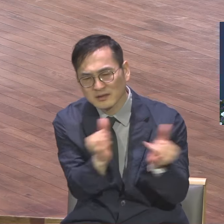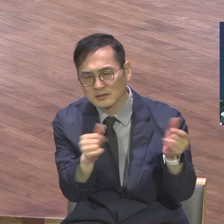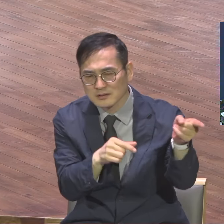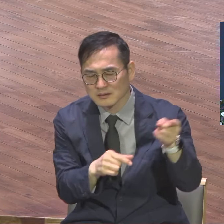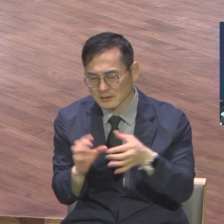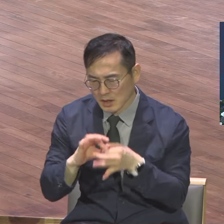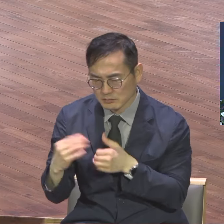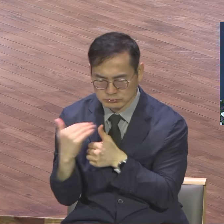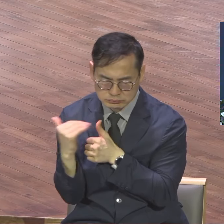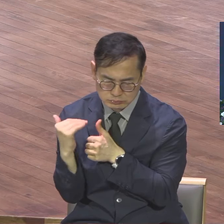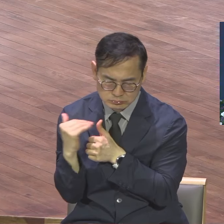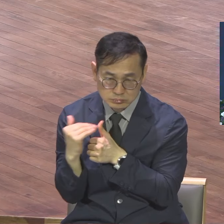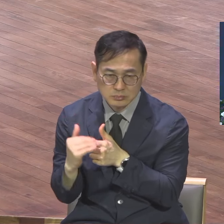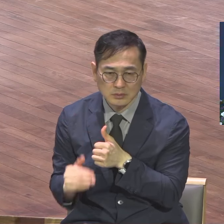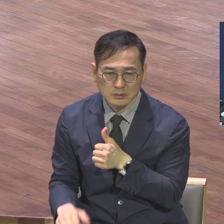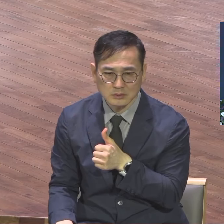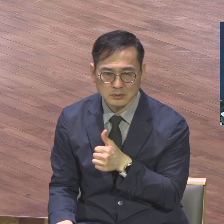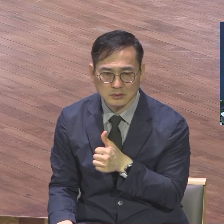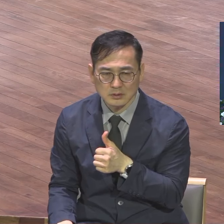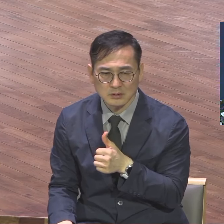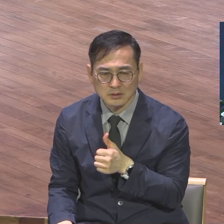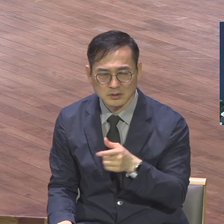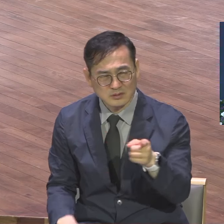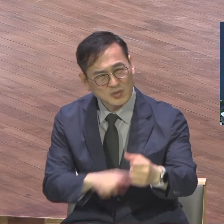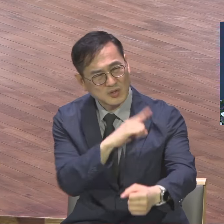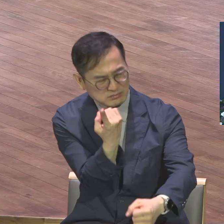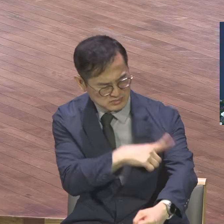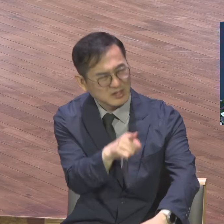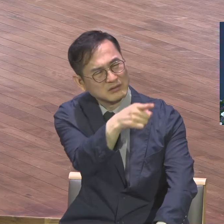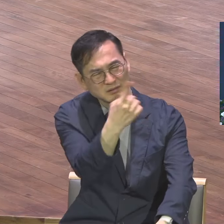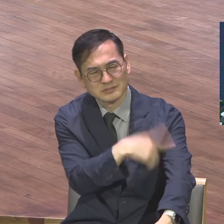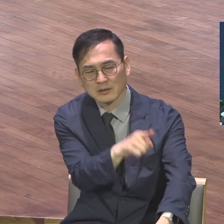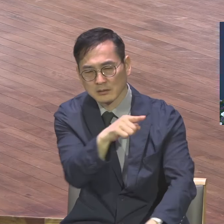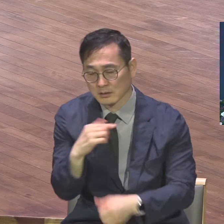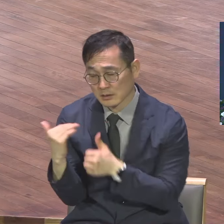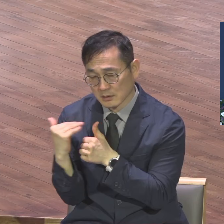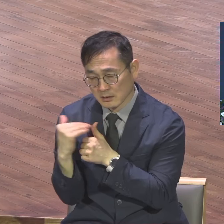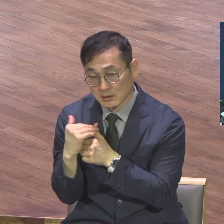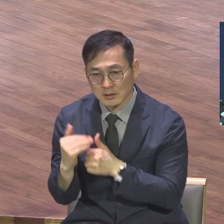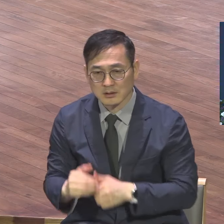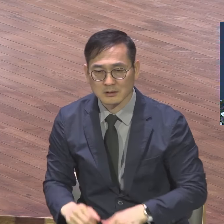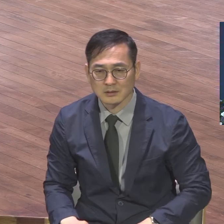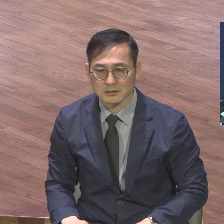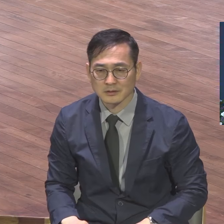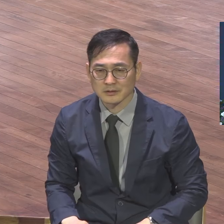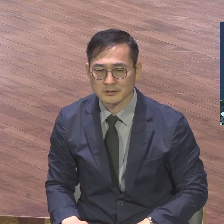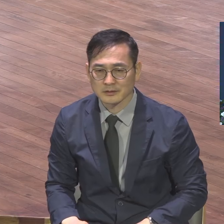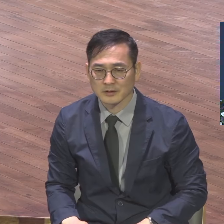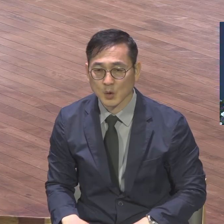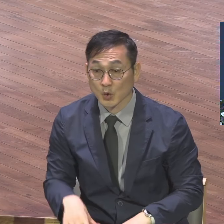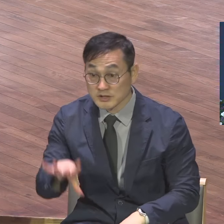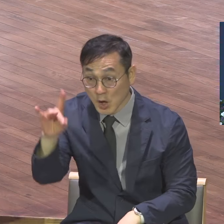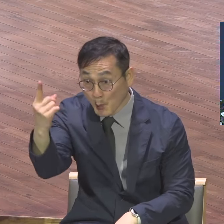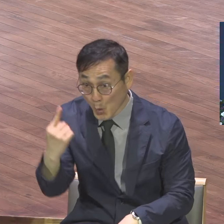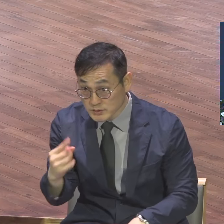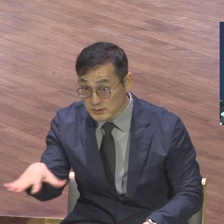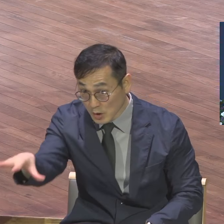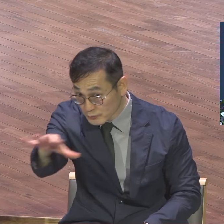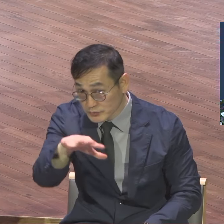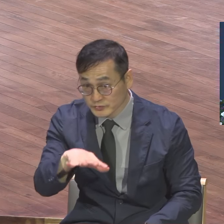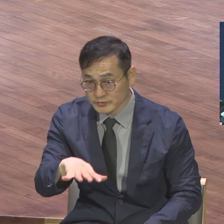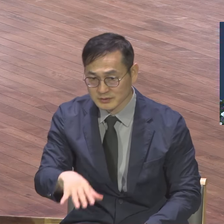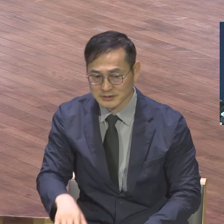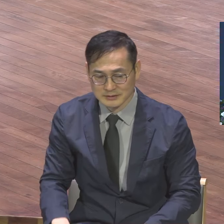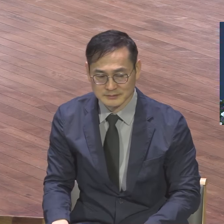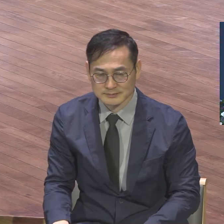성장하지 못하도록 성교 전도 못하도록. 그래서 오늘 우리 사가족들은요 일평생 가슴 담고 가야